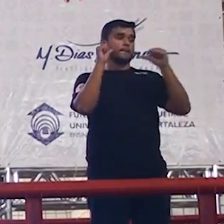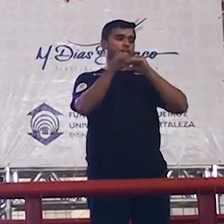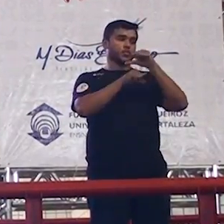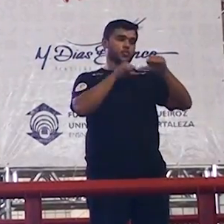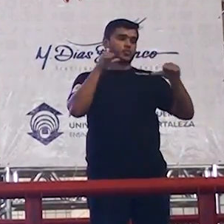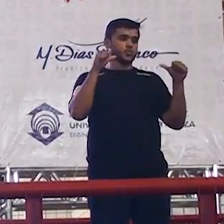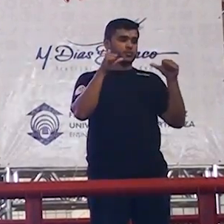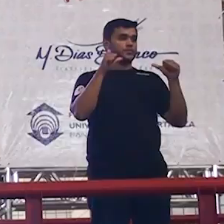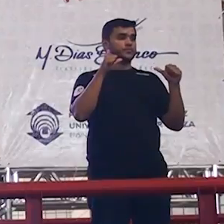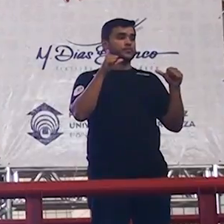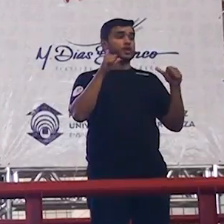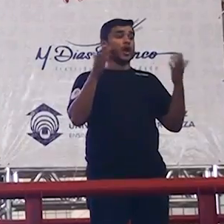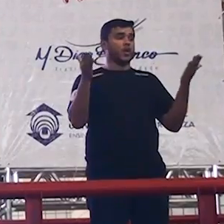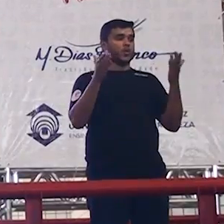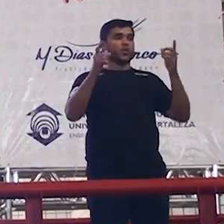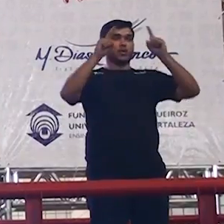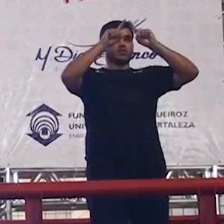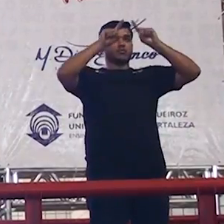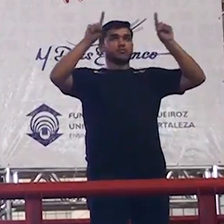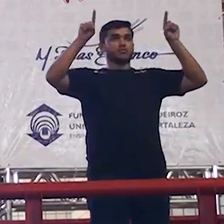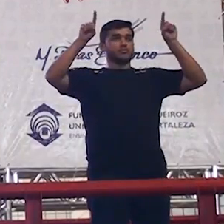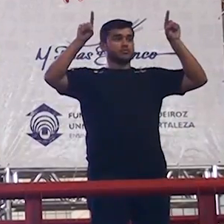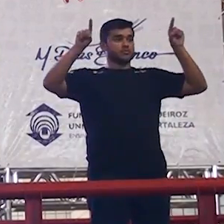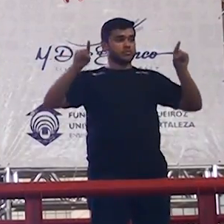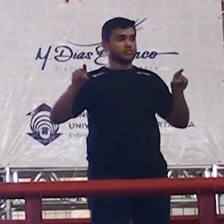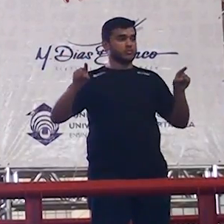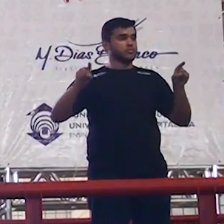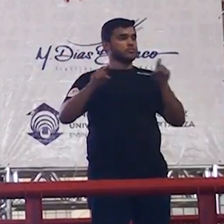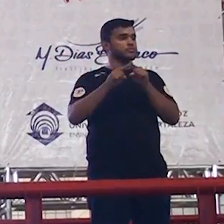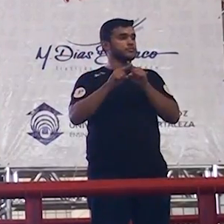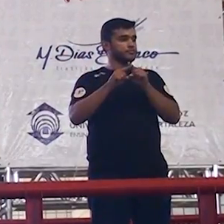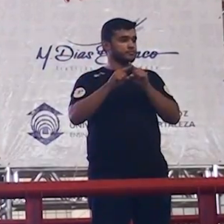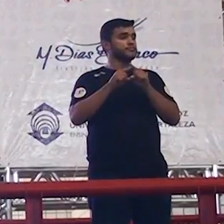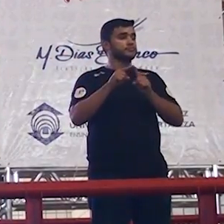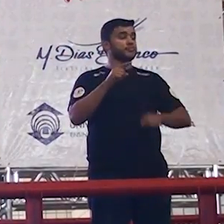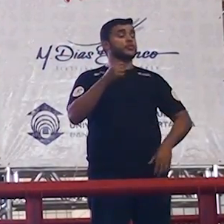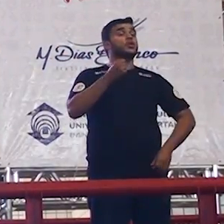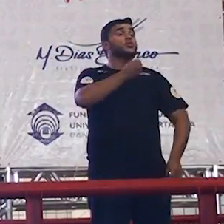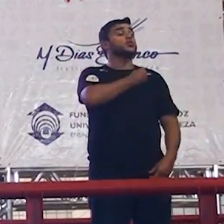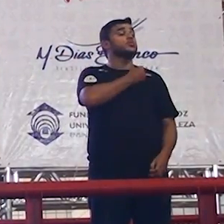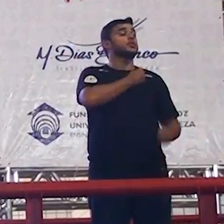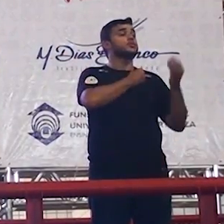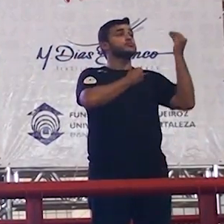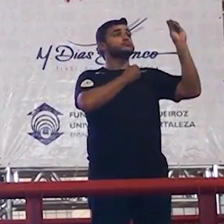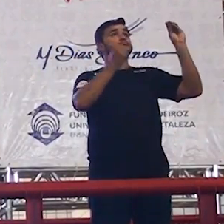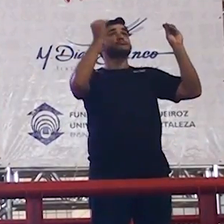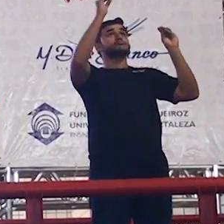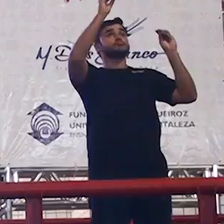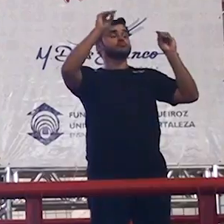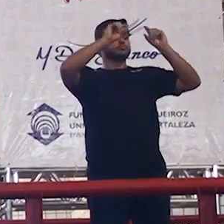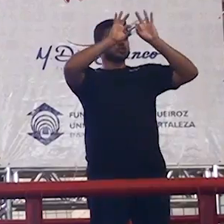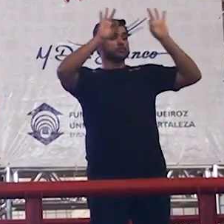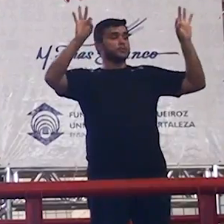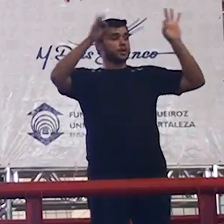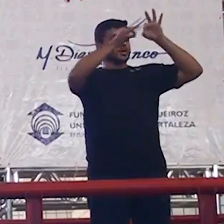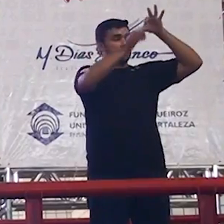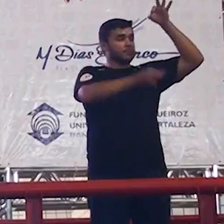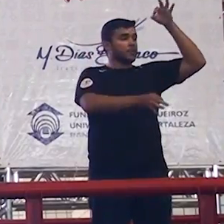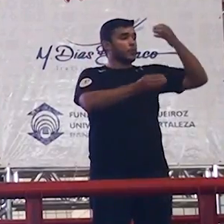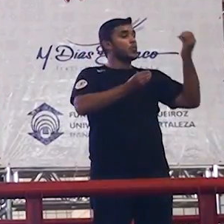de retângulo. E ele dá as medidas, né? A pergunta